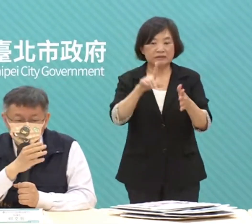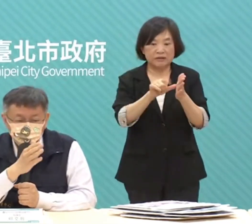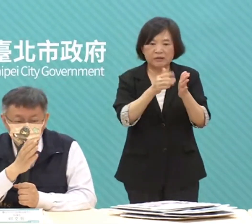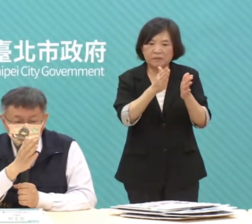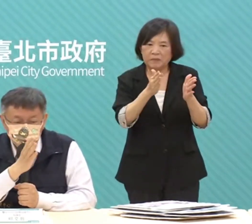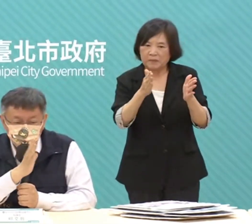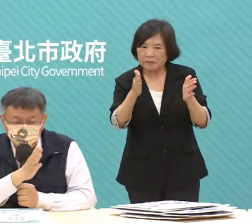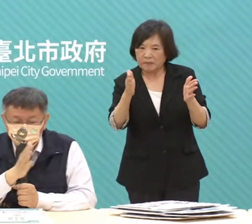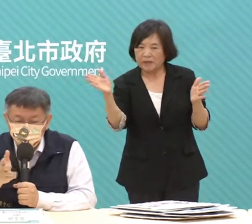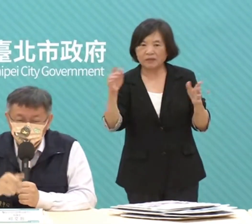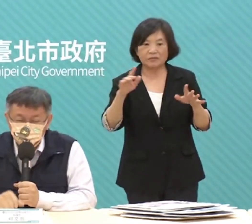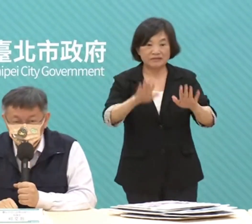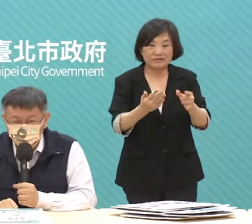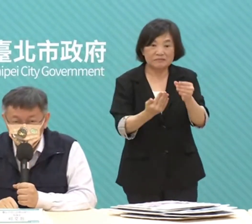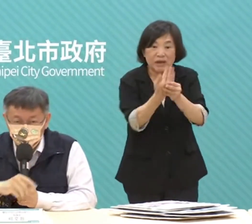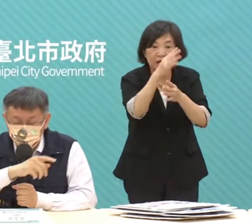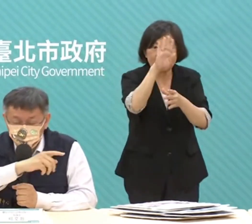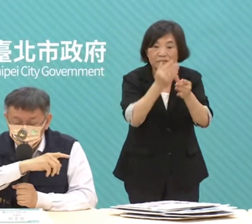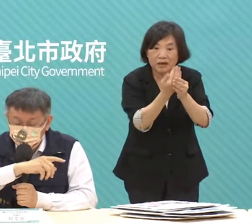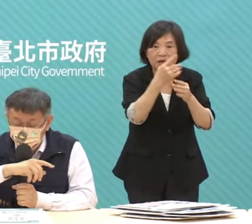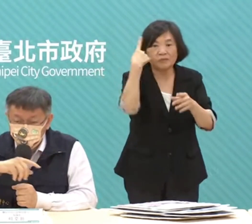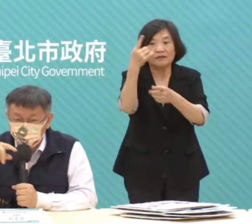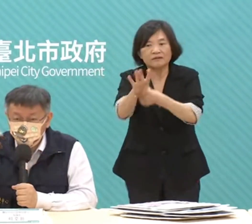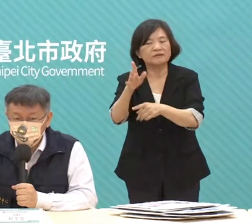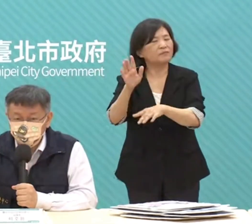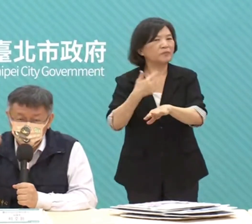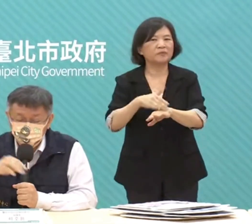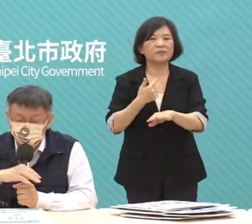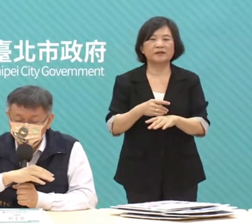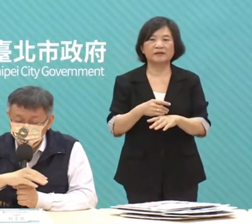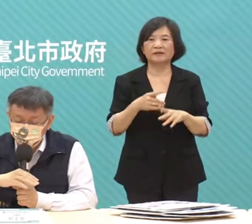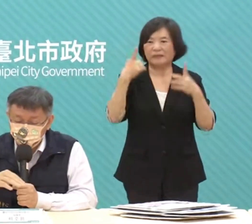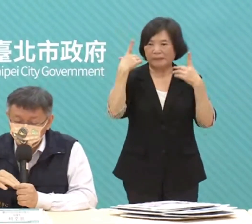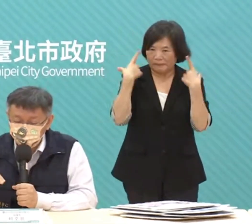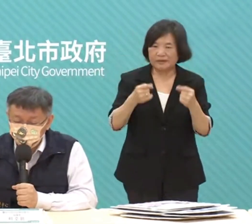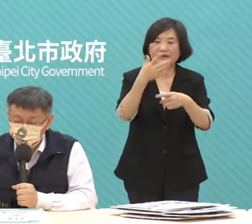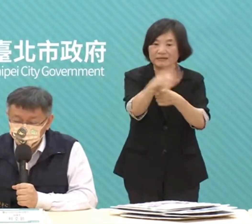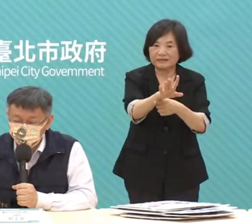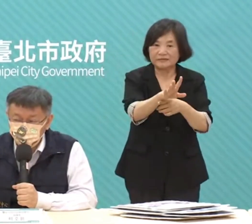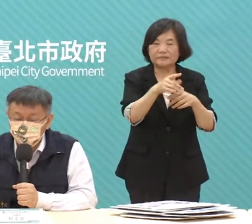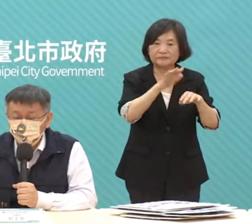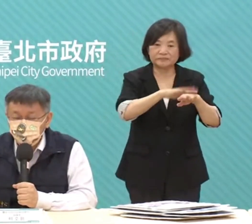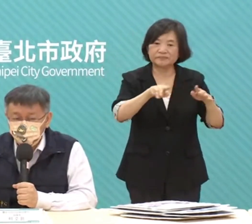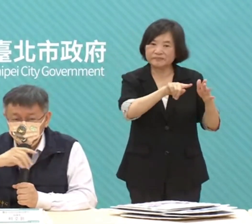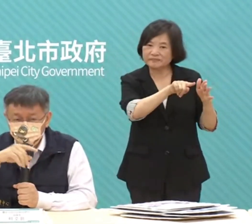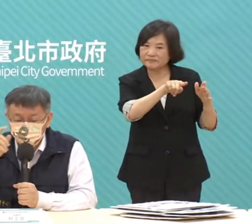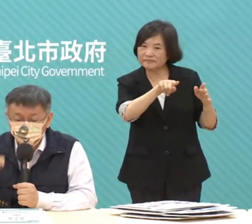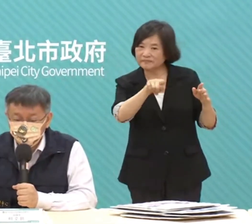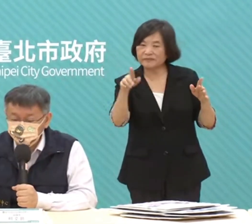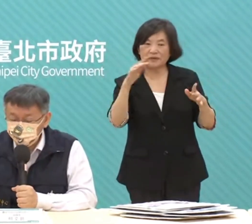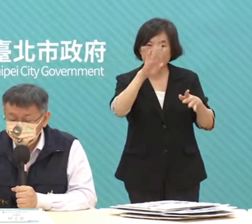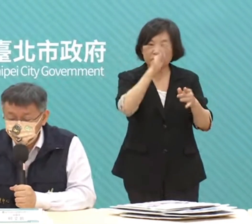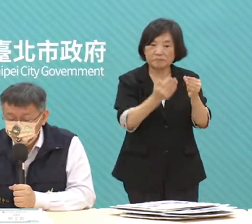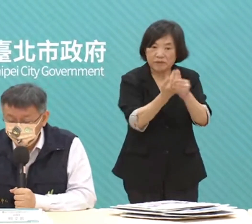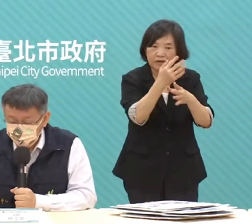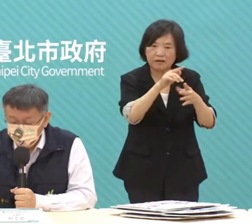的。所以绝对不会说今天确诊明天就死掉，所以本来你知道那个死亡的曲线就在确诊的曲